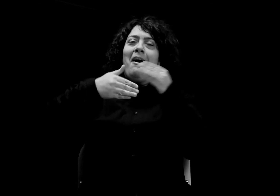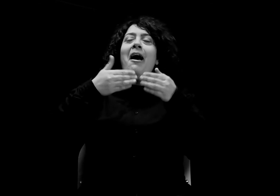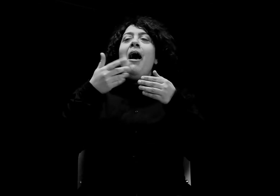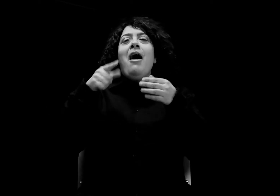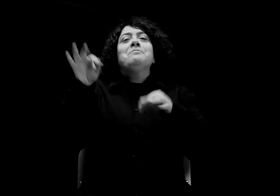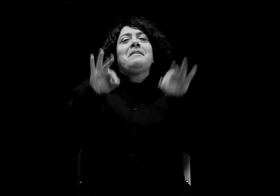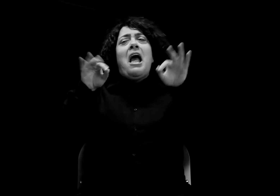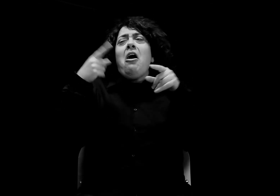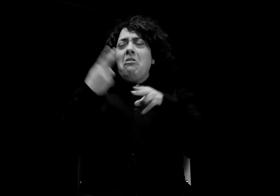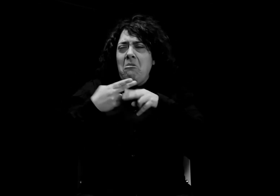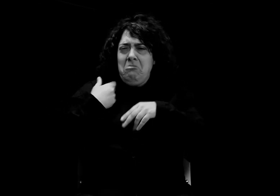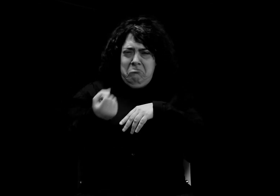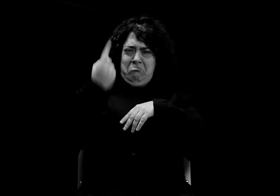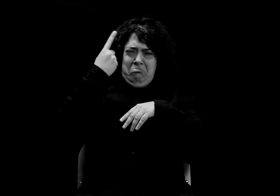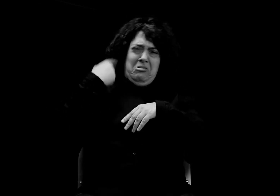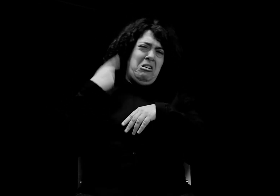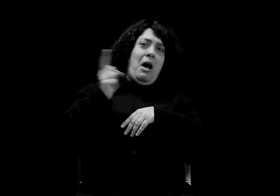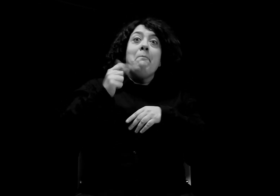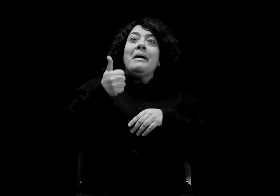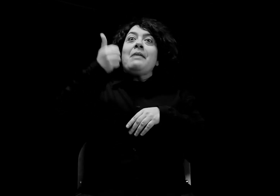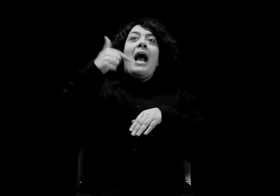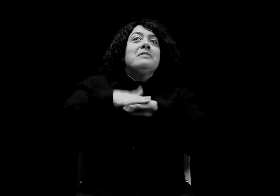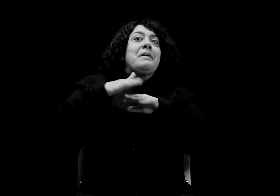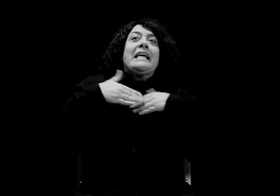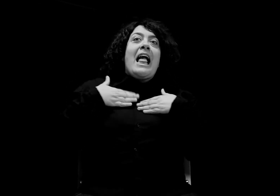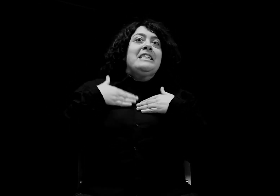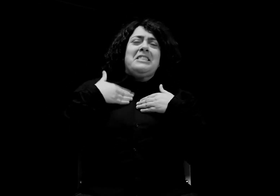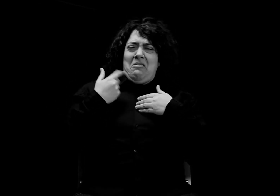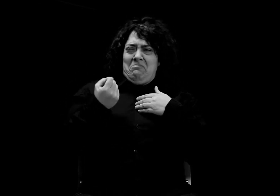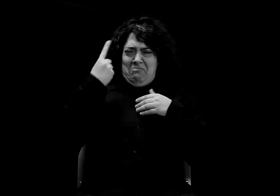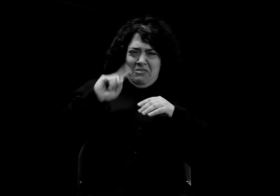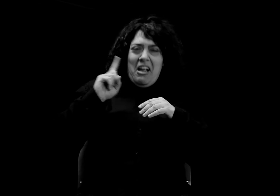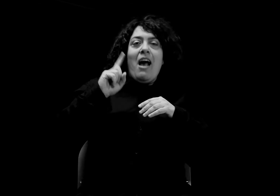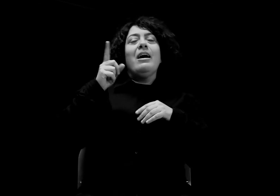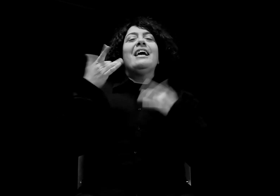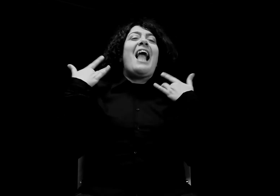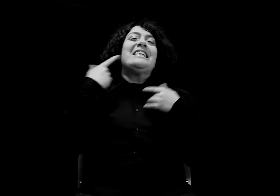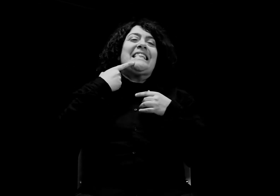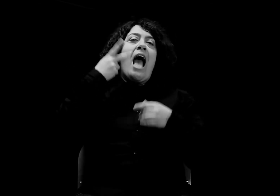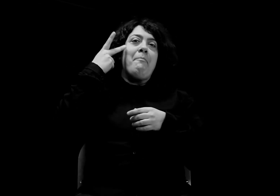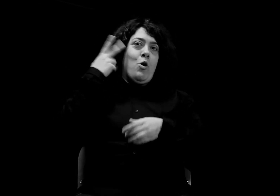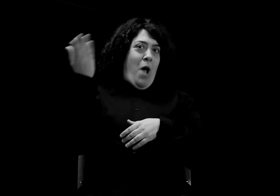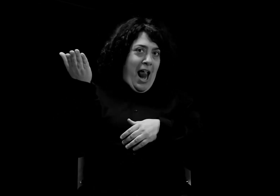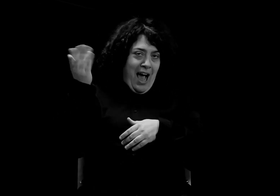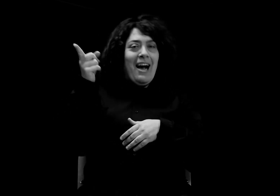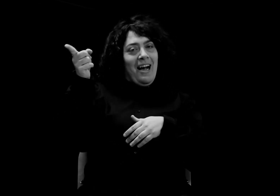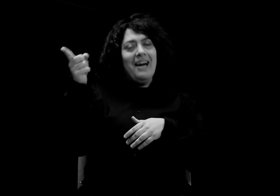fu un'esperienza nuova anche per me all'inizio era un po titubante ma alla fine emanuela camera